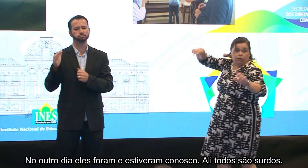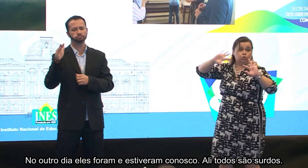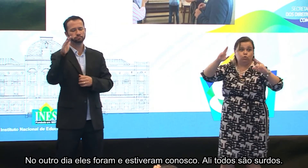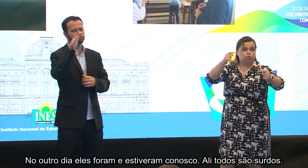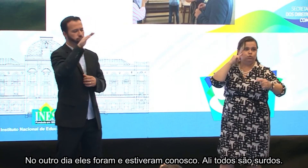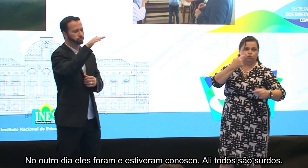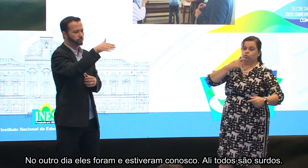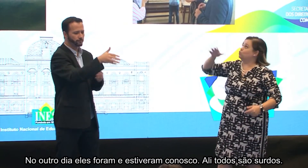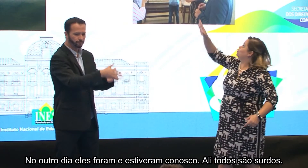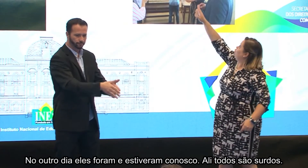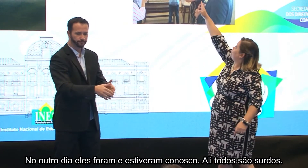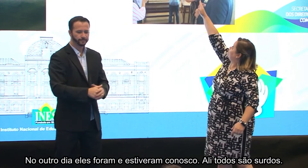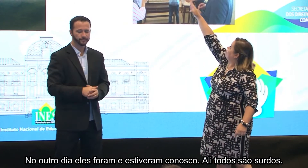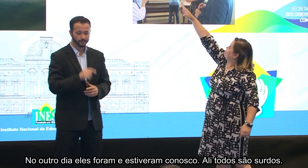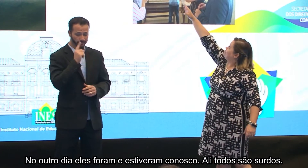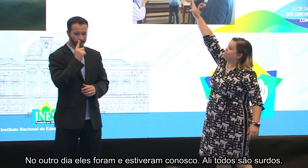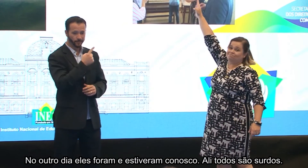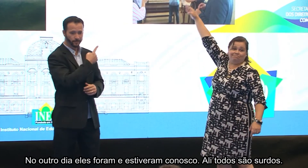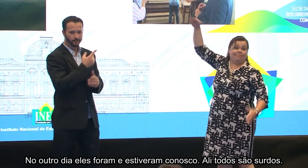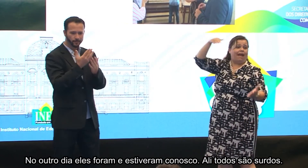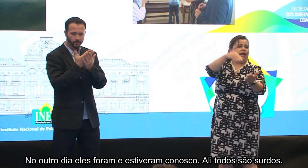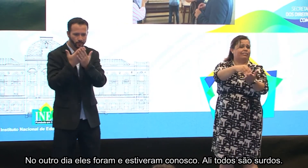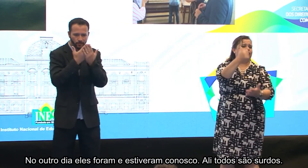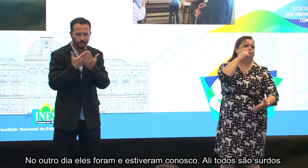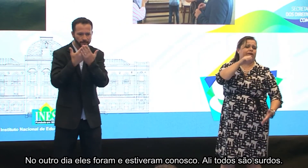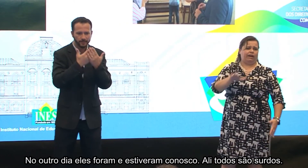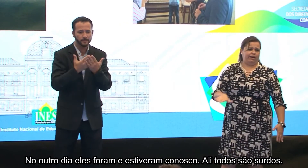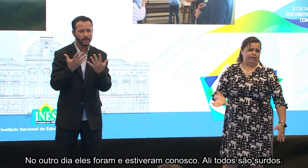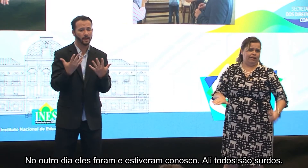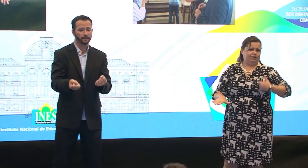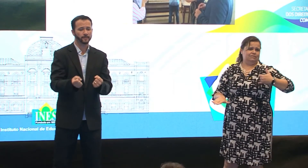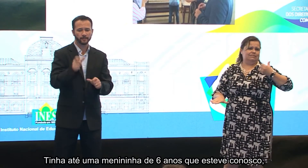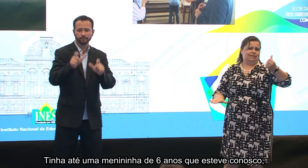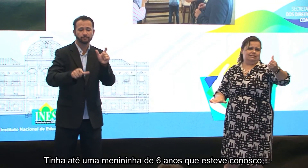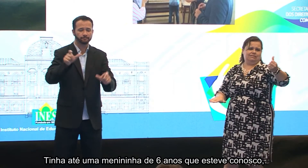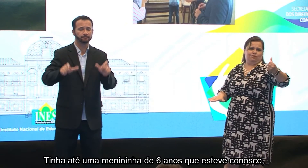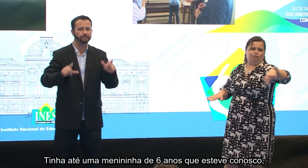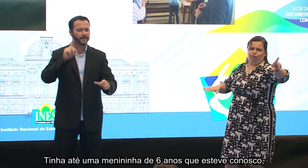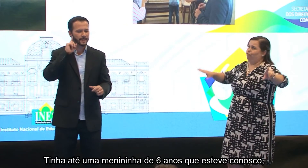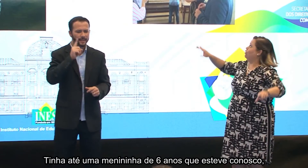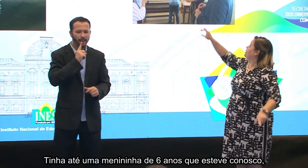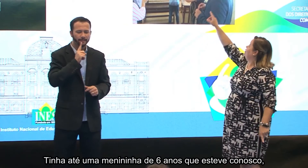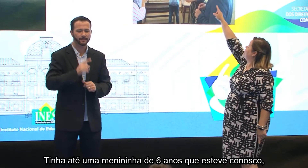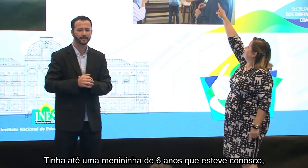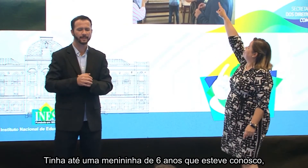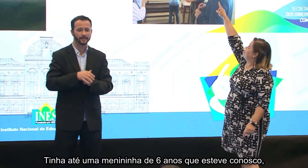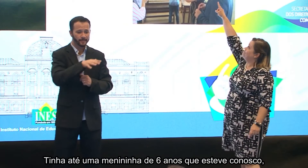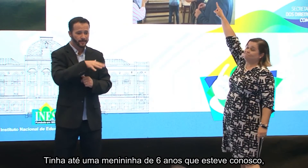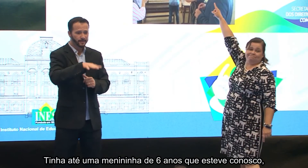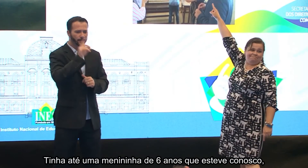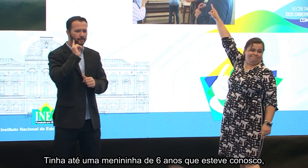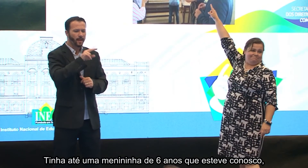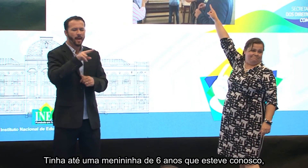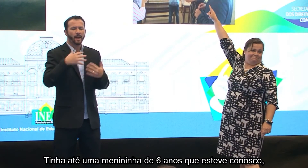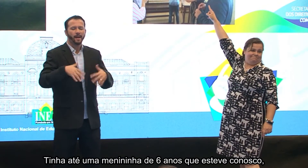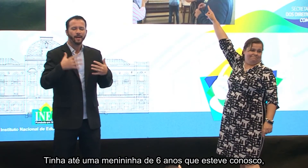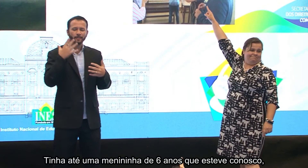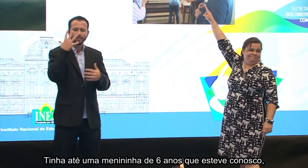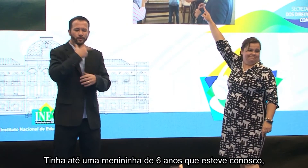e estiveram conosco. Ali é o grupo de surdos, todos são surdos. Tinha até uma criancinha de 6 anos, uma menininha de 6 anos que